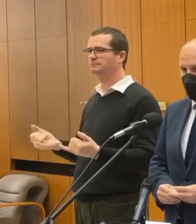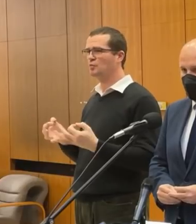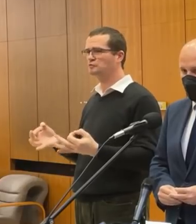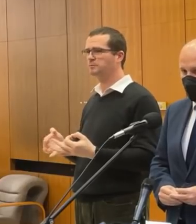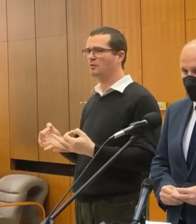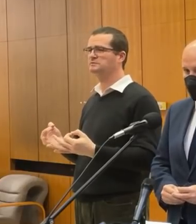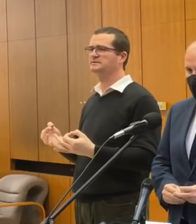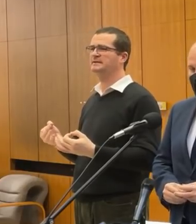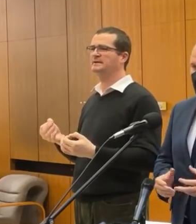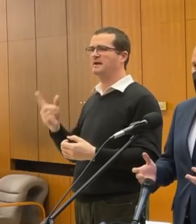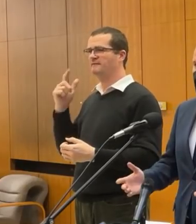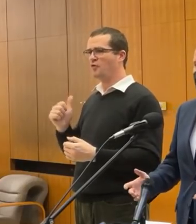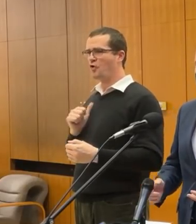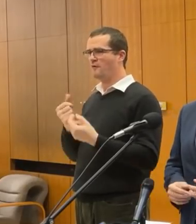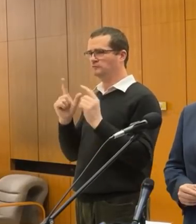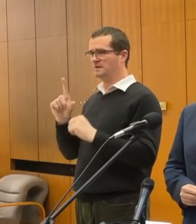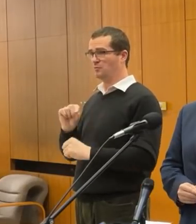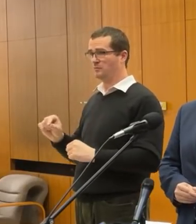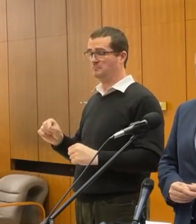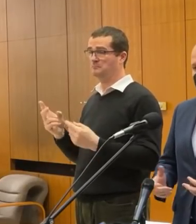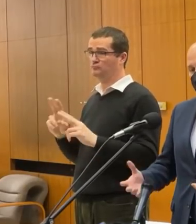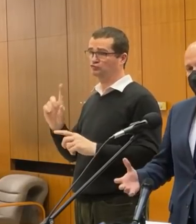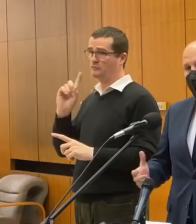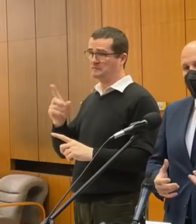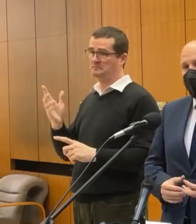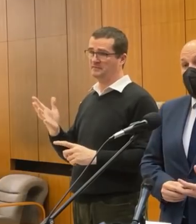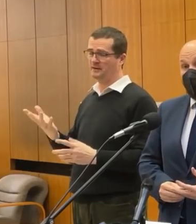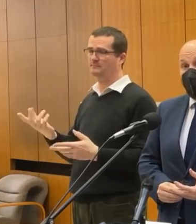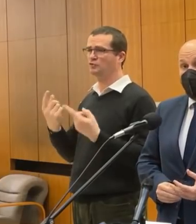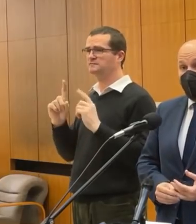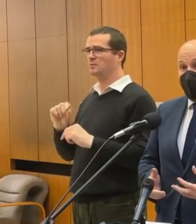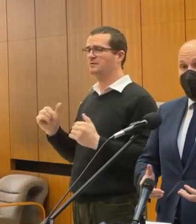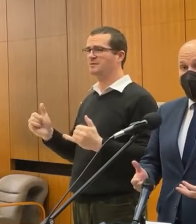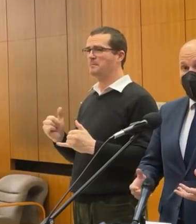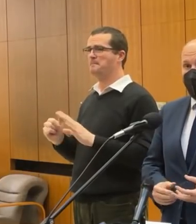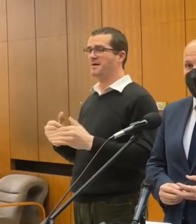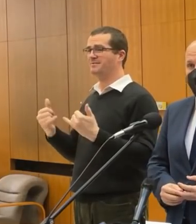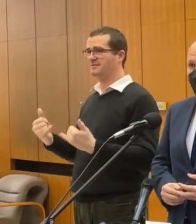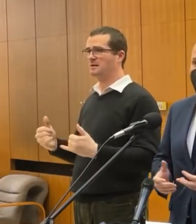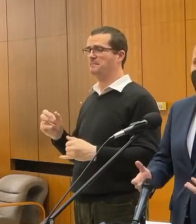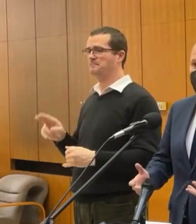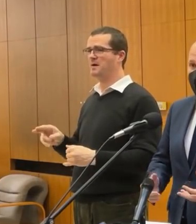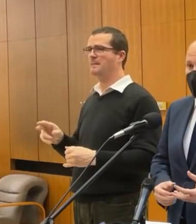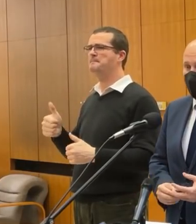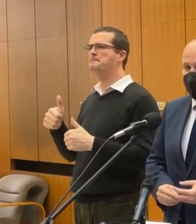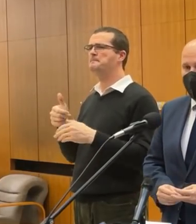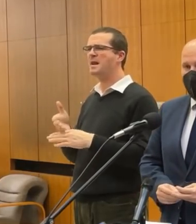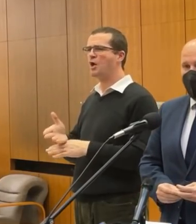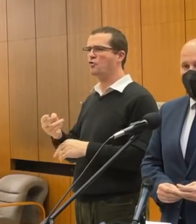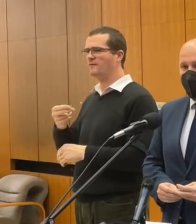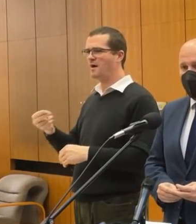ozbrojených síl Slovenskej republiky. Možno viete, možno neviete, že Slovenská republika naozaj čerpá aj dnes v miliónoch